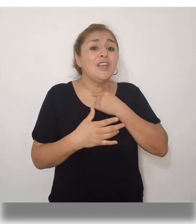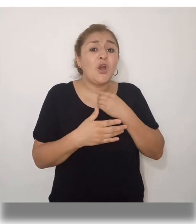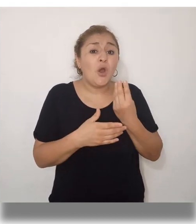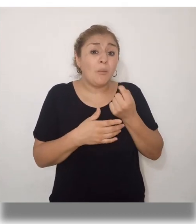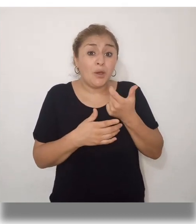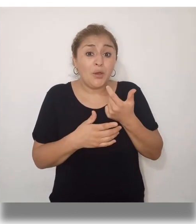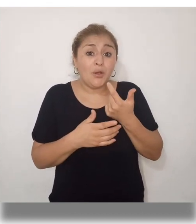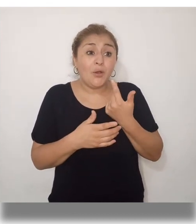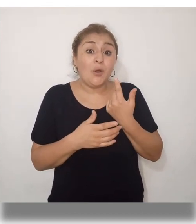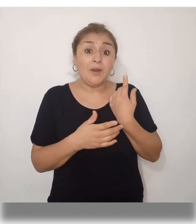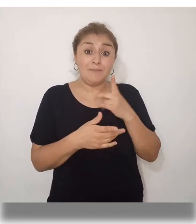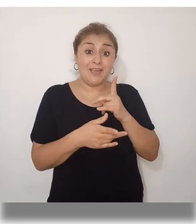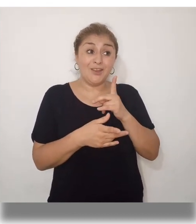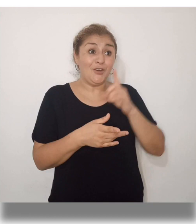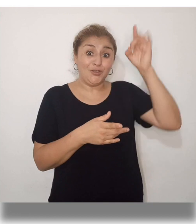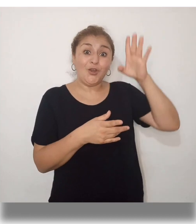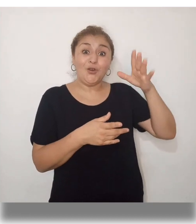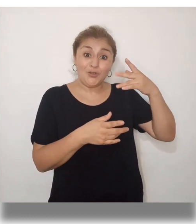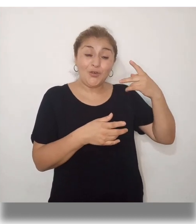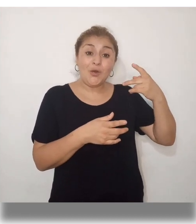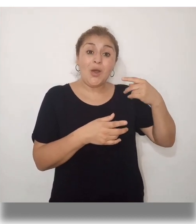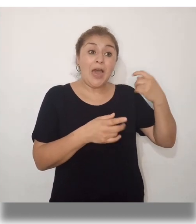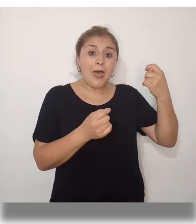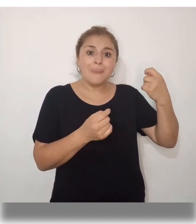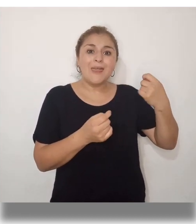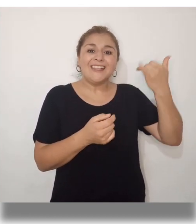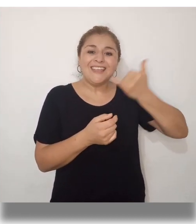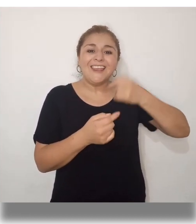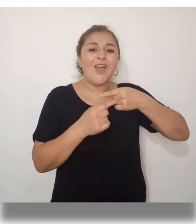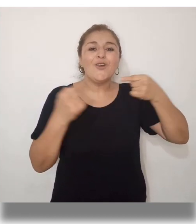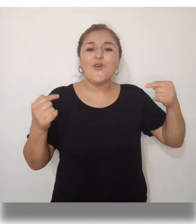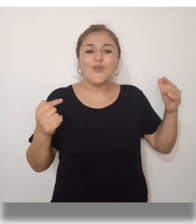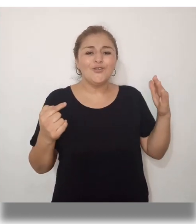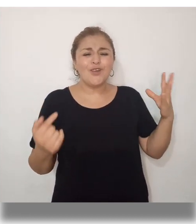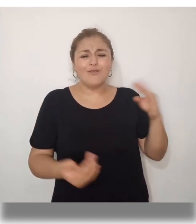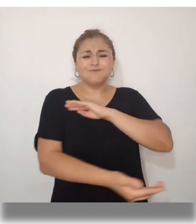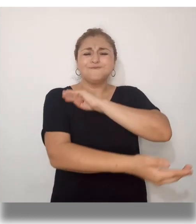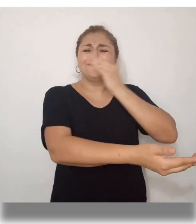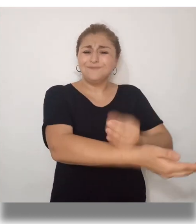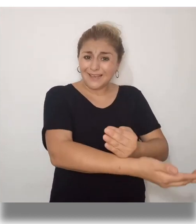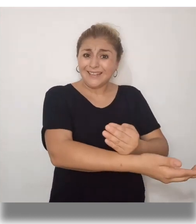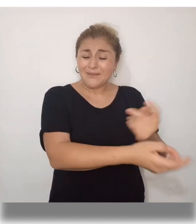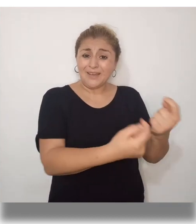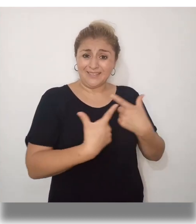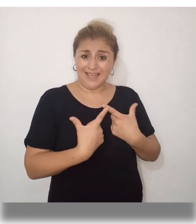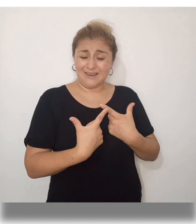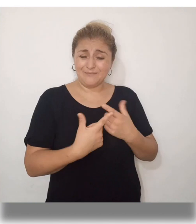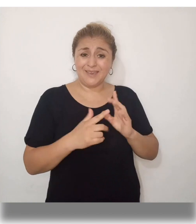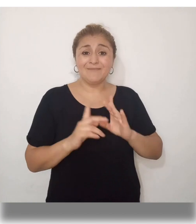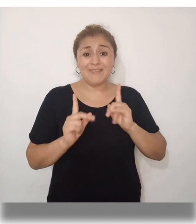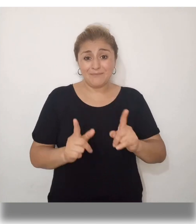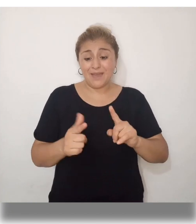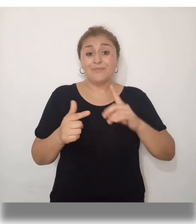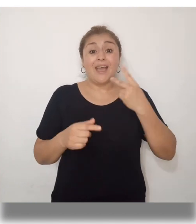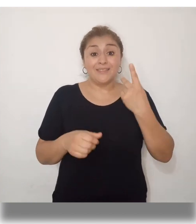nuestras vidas En tercer lugar tenía una actitud de comparación con